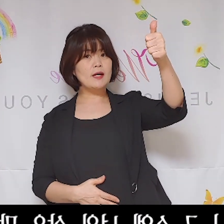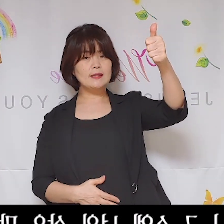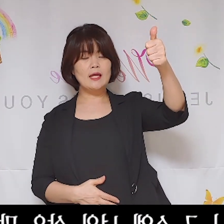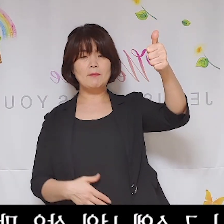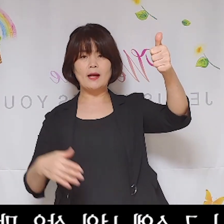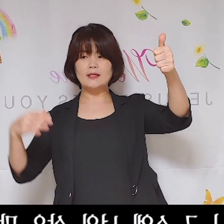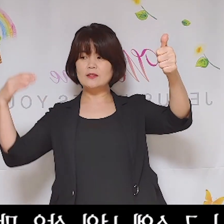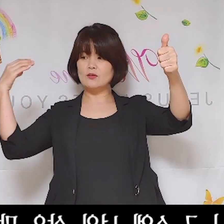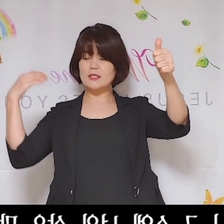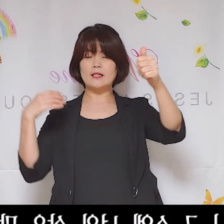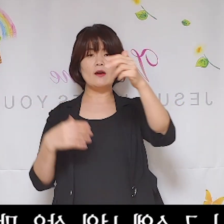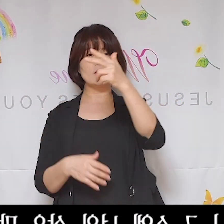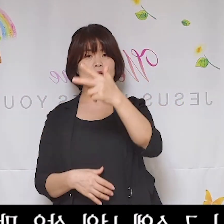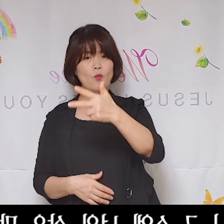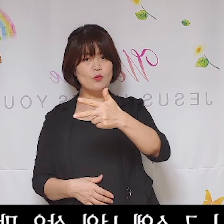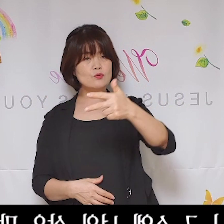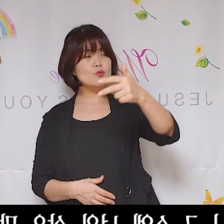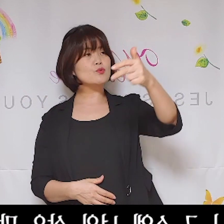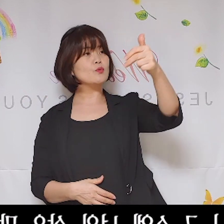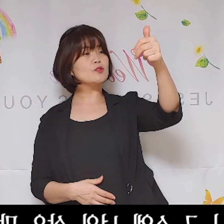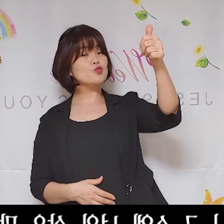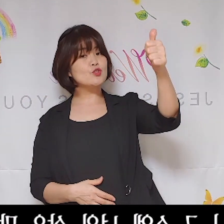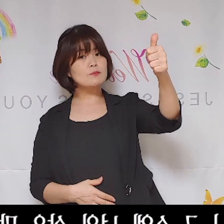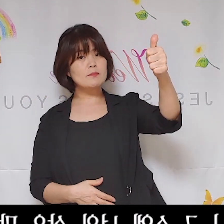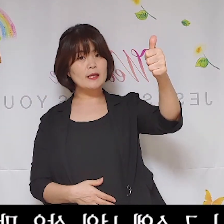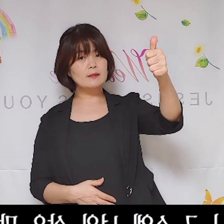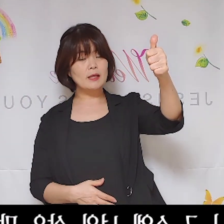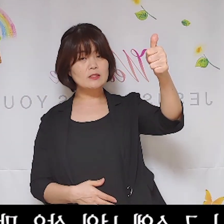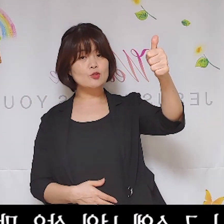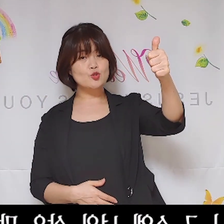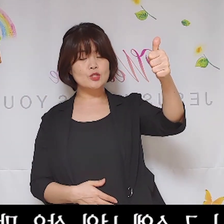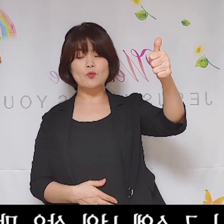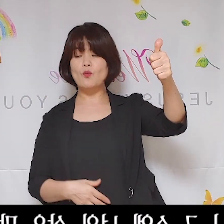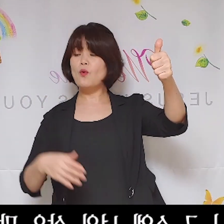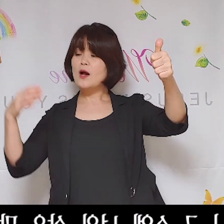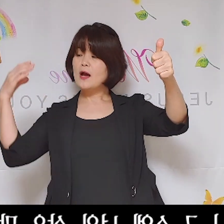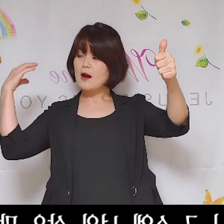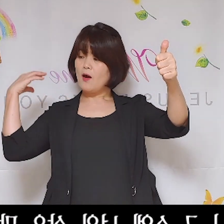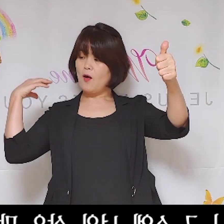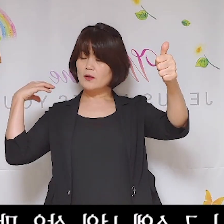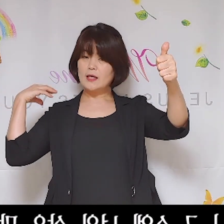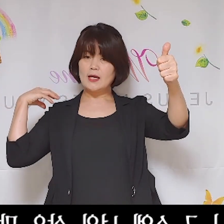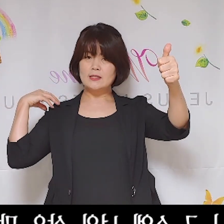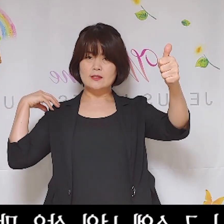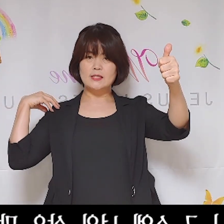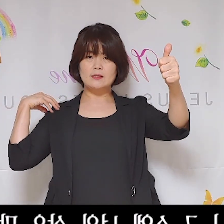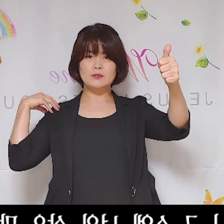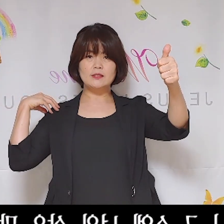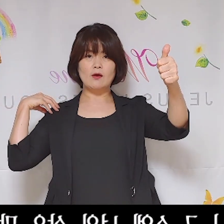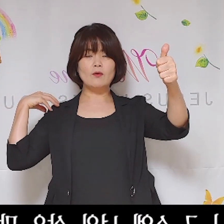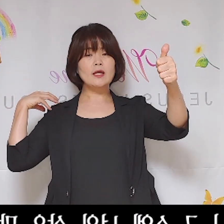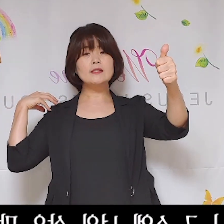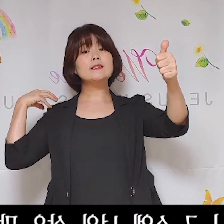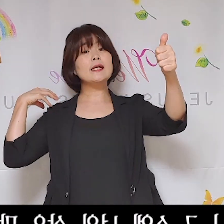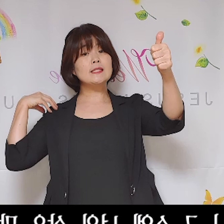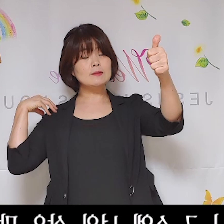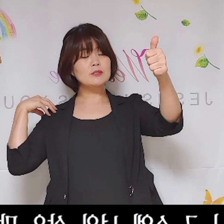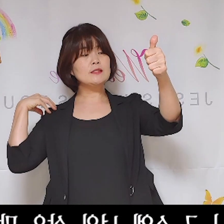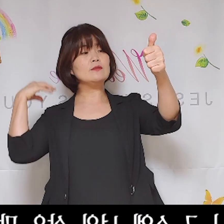주님한테 맡기는 거잖아요. 그래서 오른손 손은 주님을 만들어 주시고 어깨에 있는 내 짐을